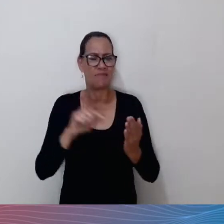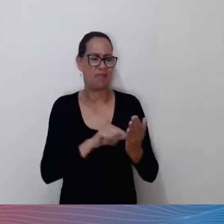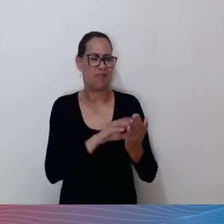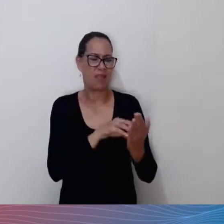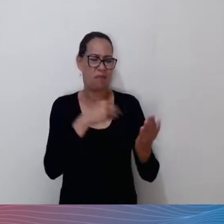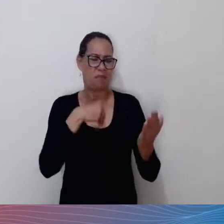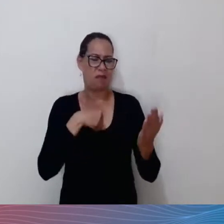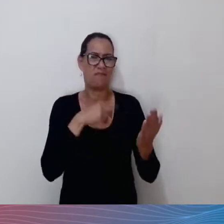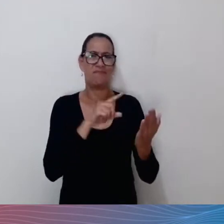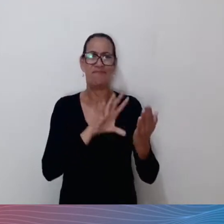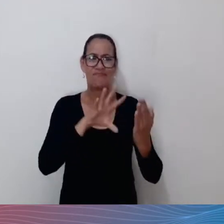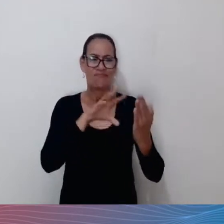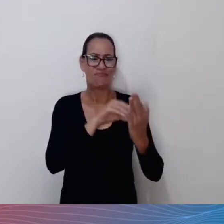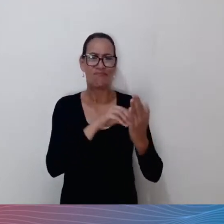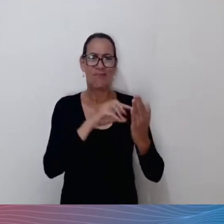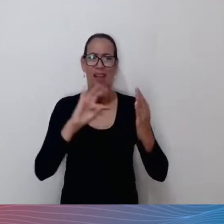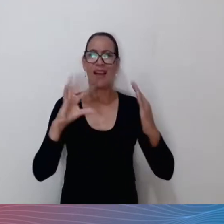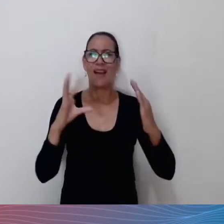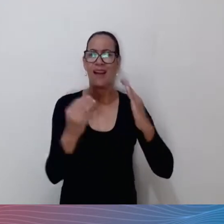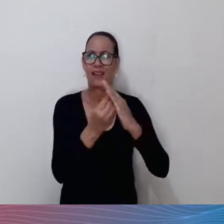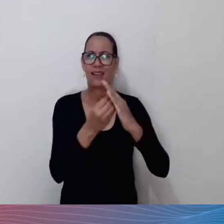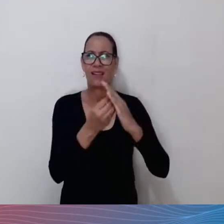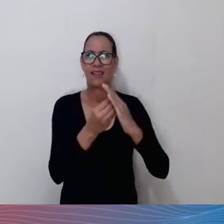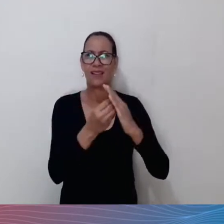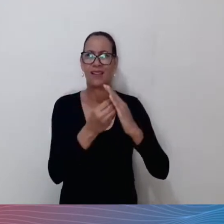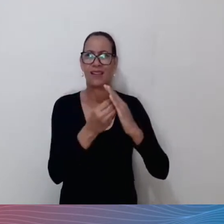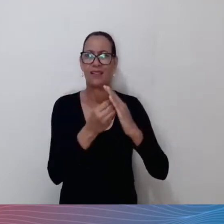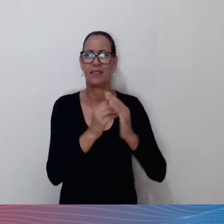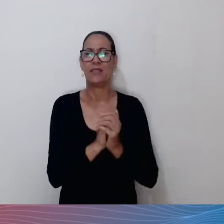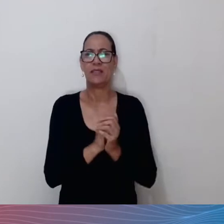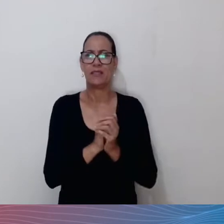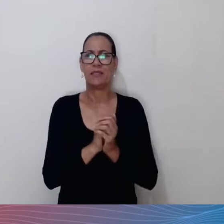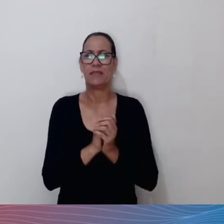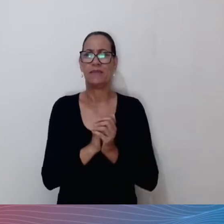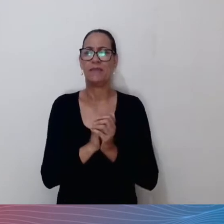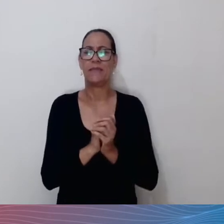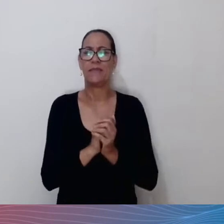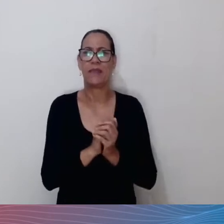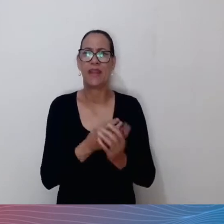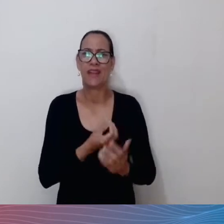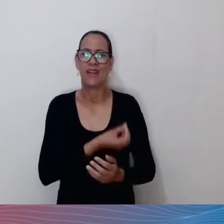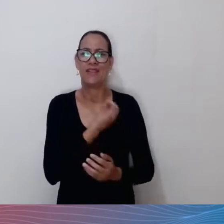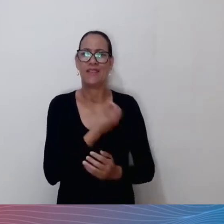aspecto da vida e o aspecto da obra, não tem?